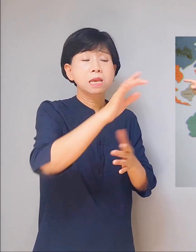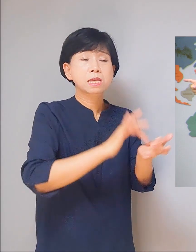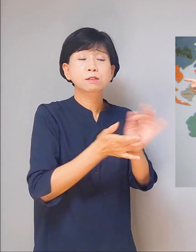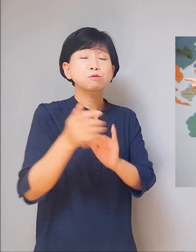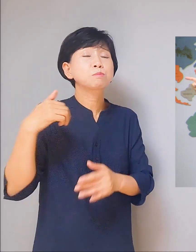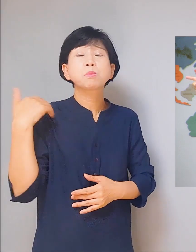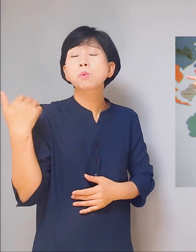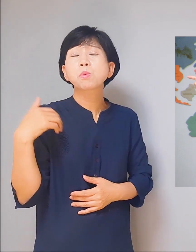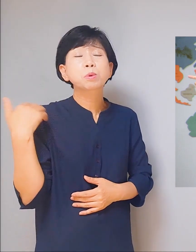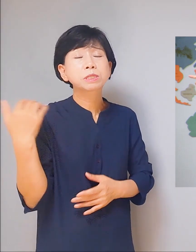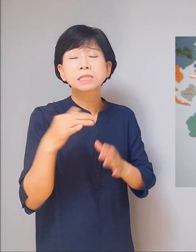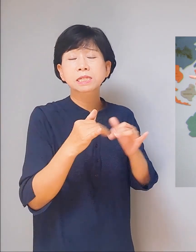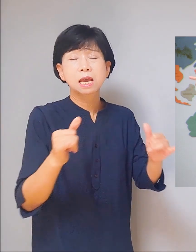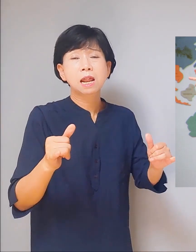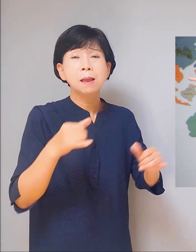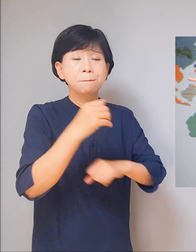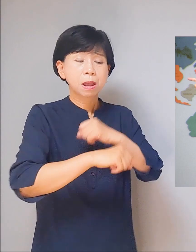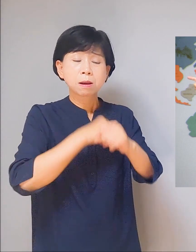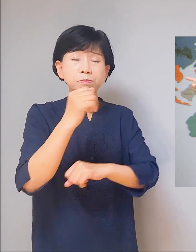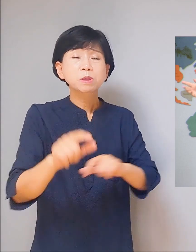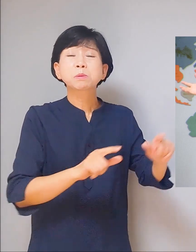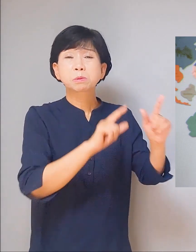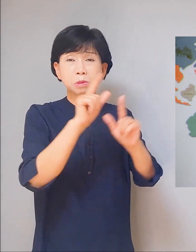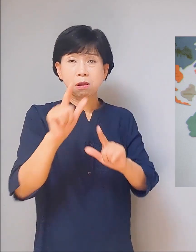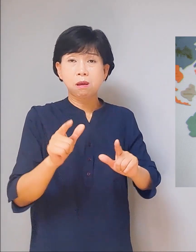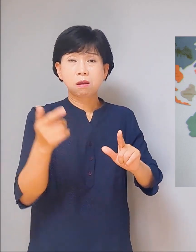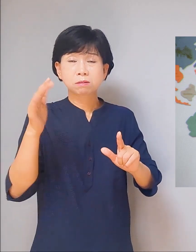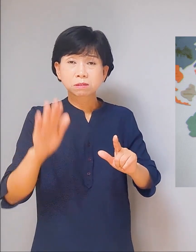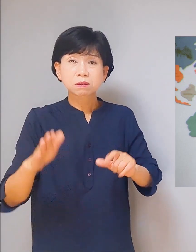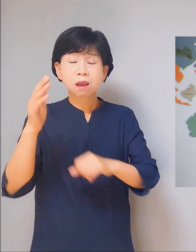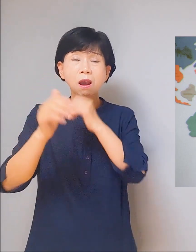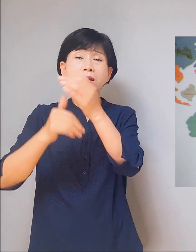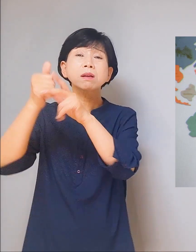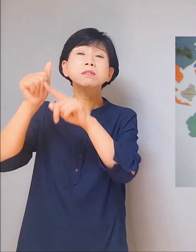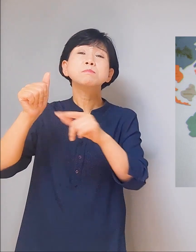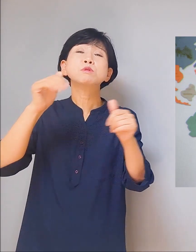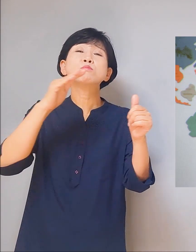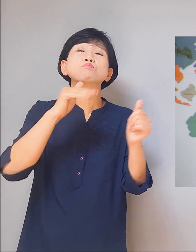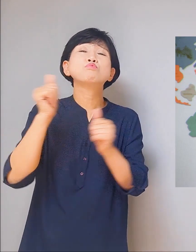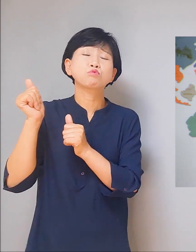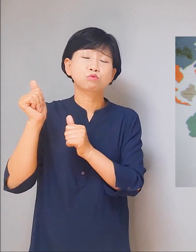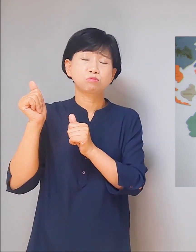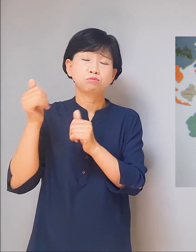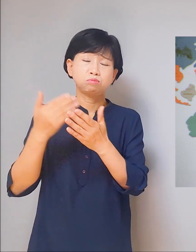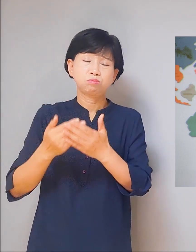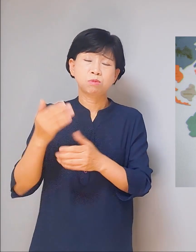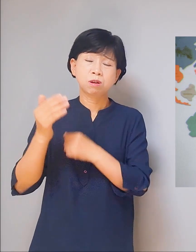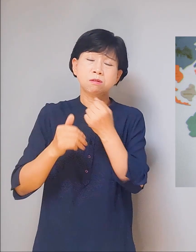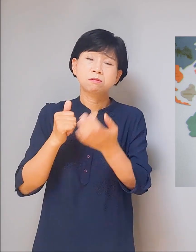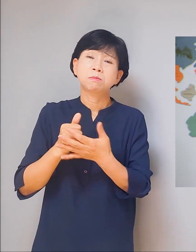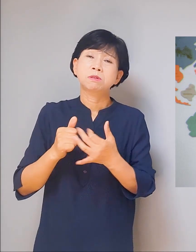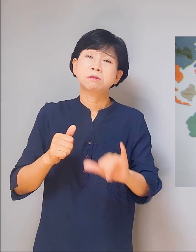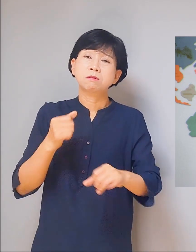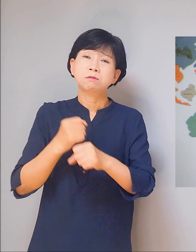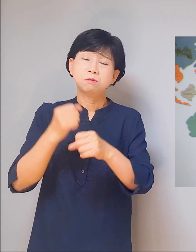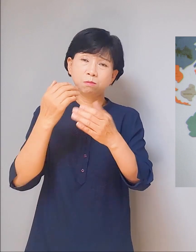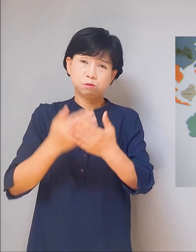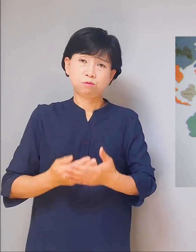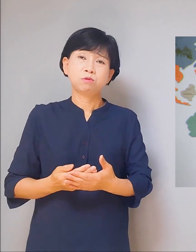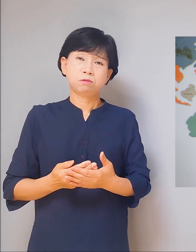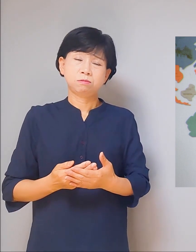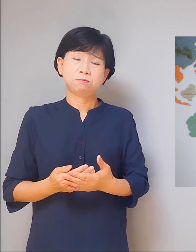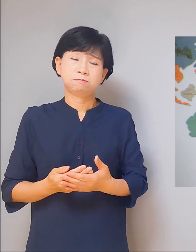못하고 인생을 우리의 마음대로 살아갈 수도 있는데 하나님이 불러주셔서 하나님의 아들, 딸로 삼아주신